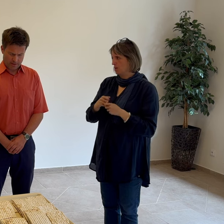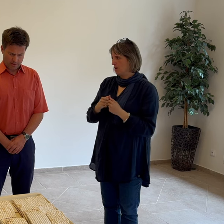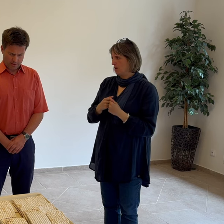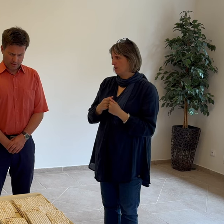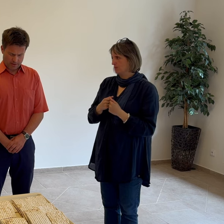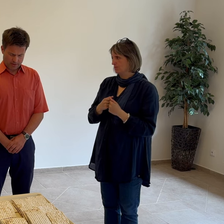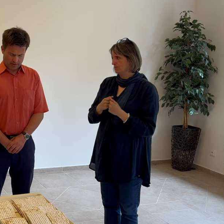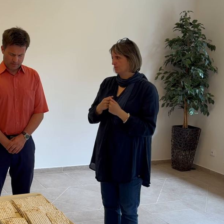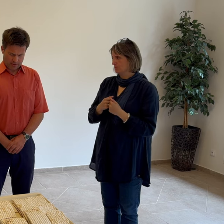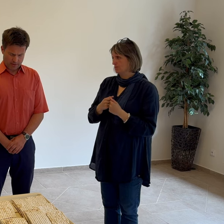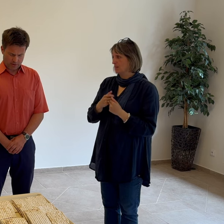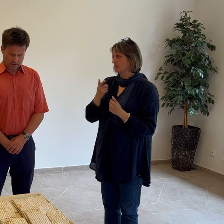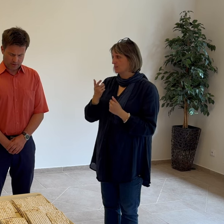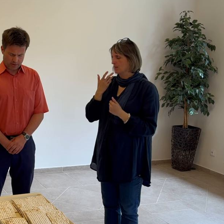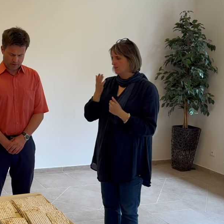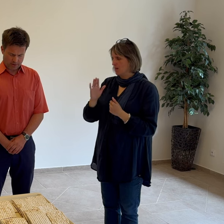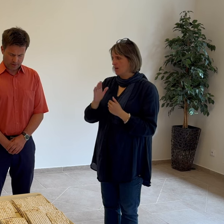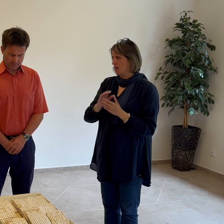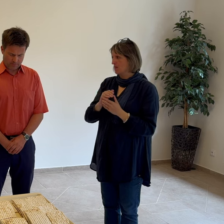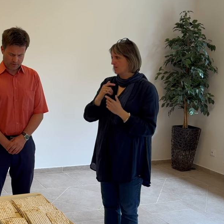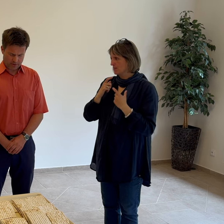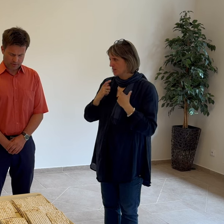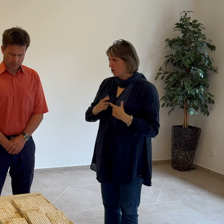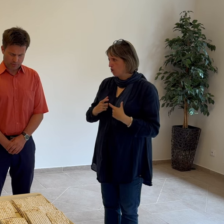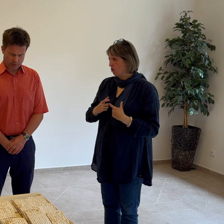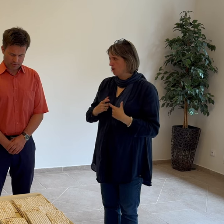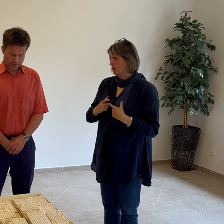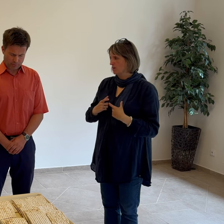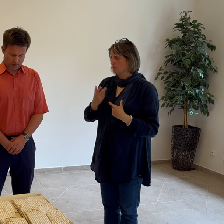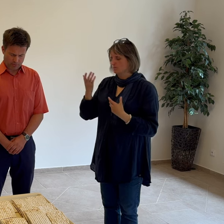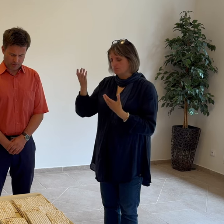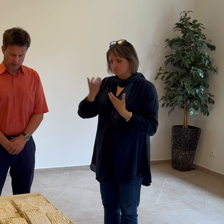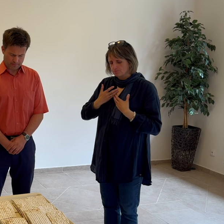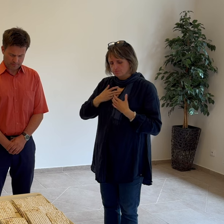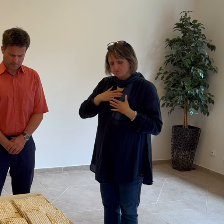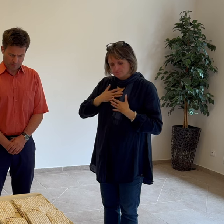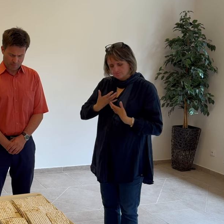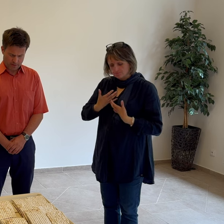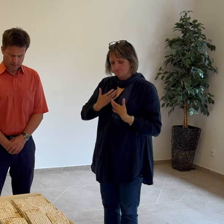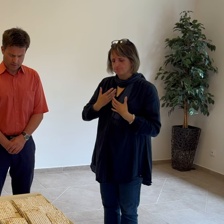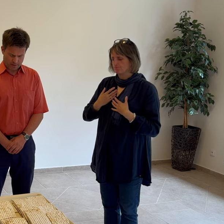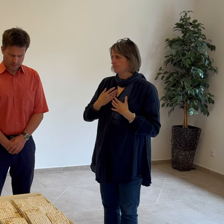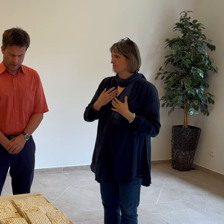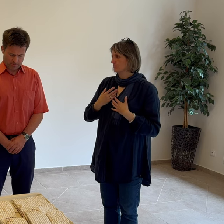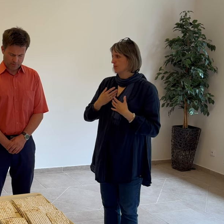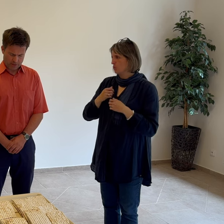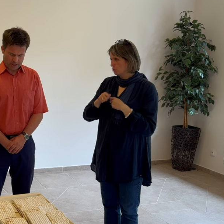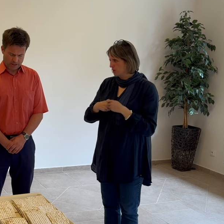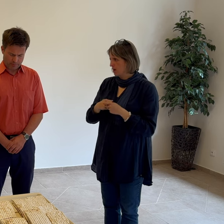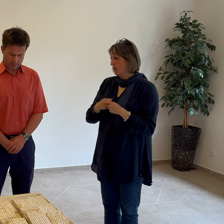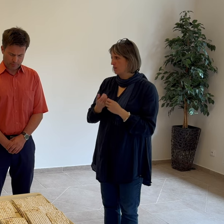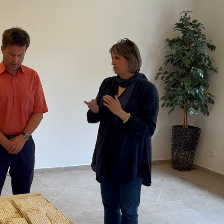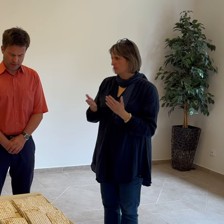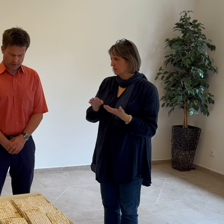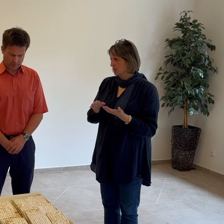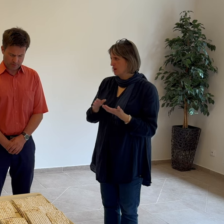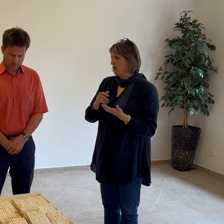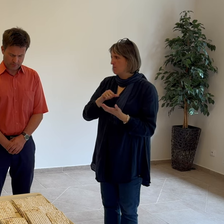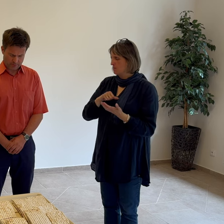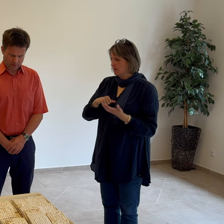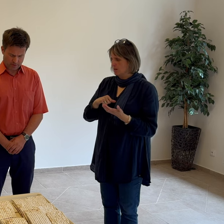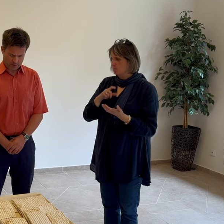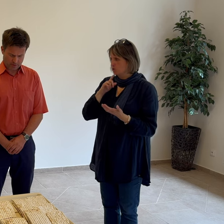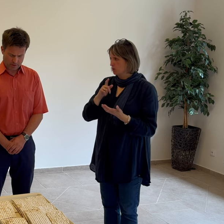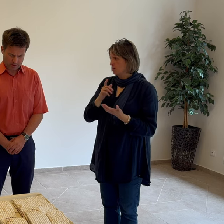poděkovat za tvé tělo které jsi pro nás obětoval pane bože požehnej